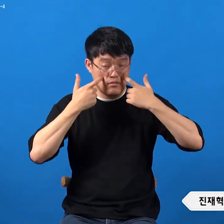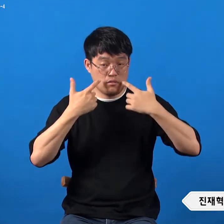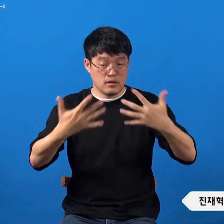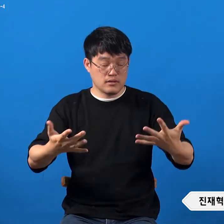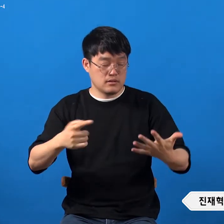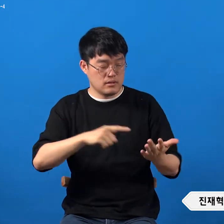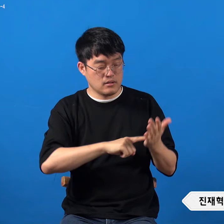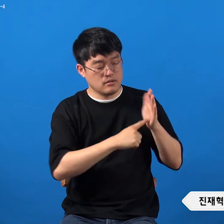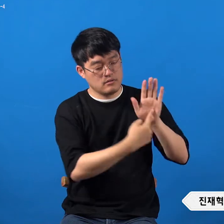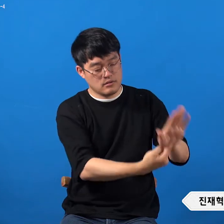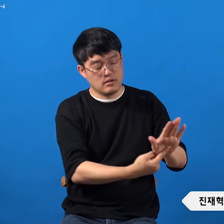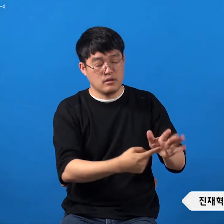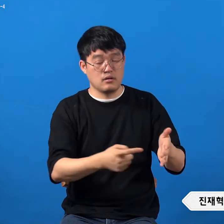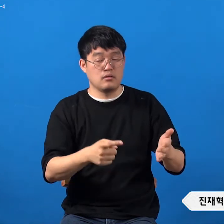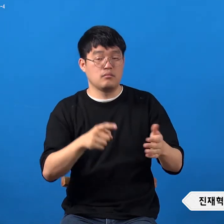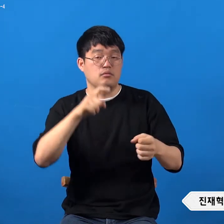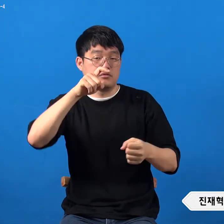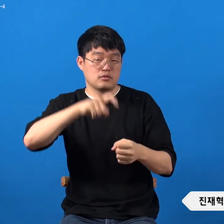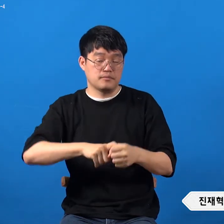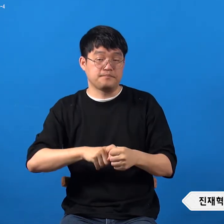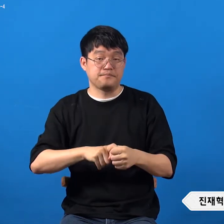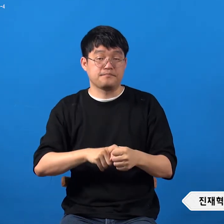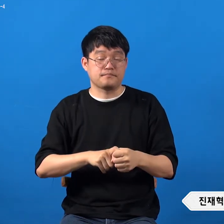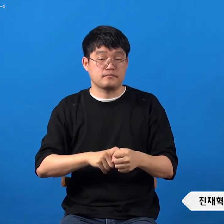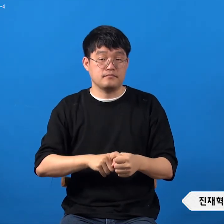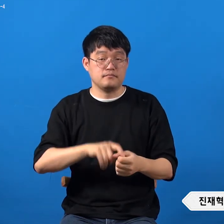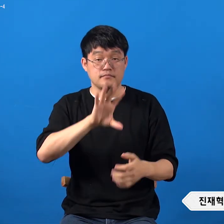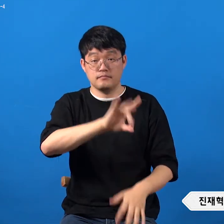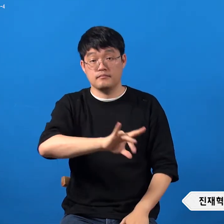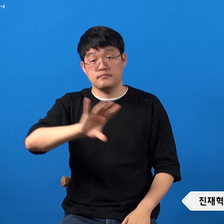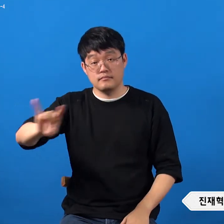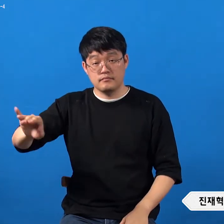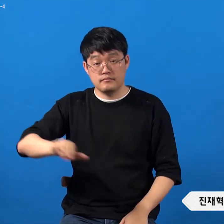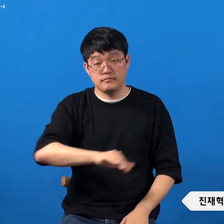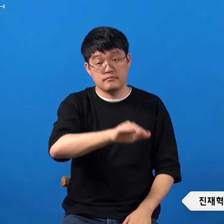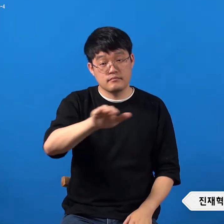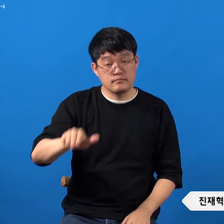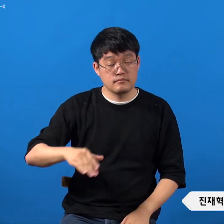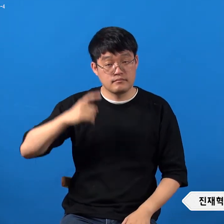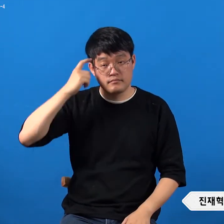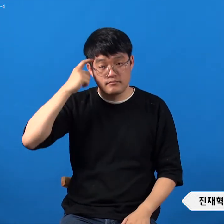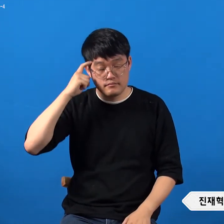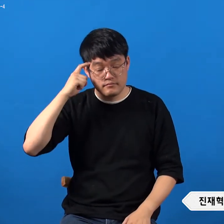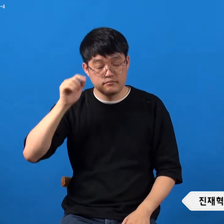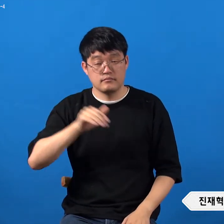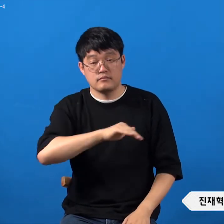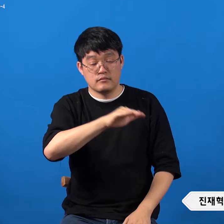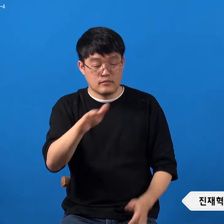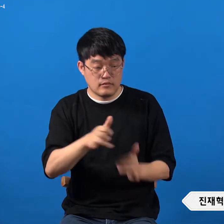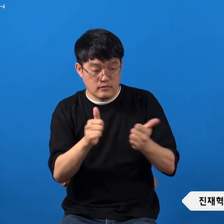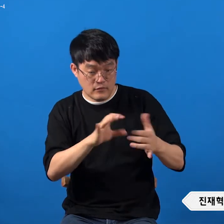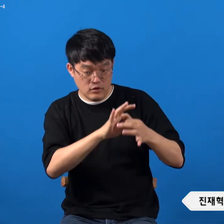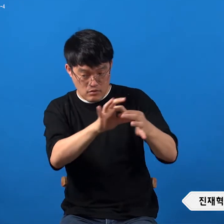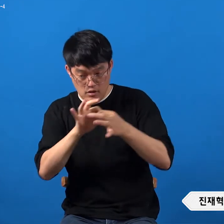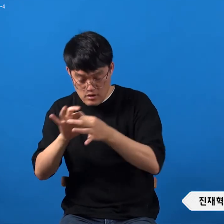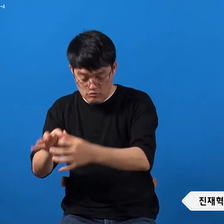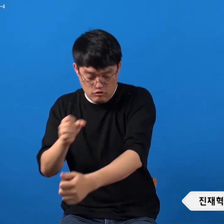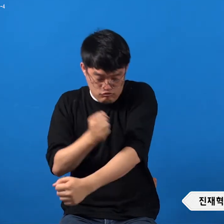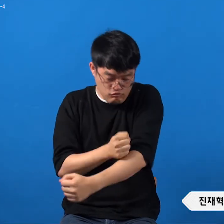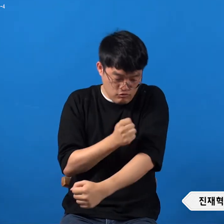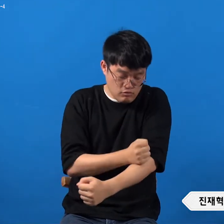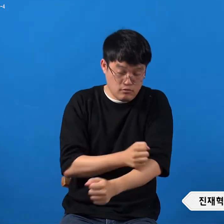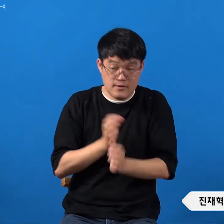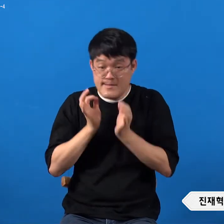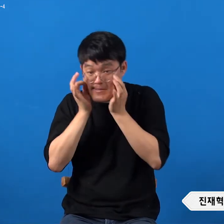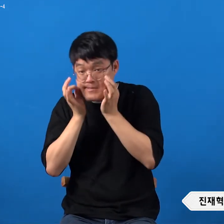알게 하시기 위함입니다. 때로는 우리의 생각으로, 우리의 인맥으로, 우리의 수고로, 우리의